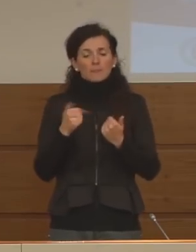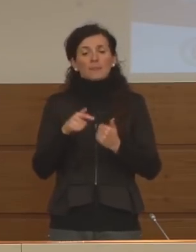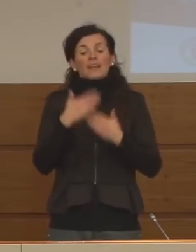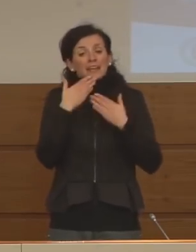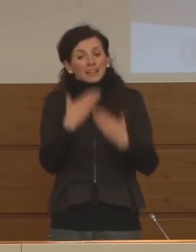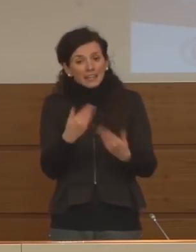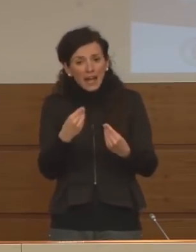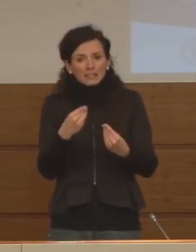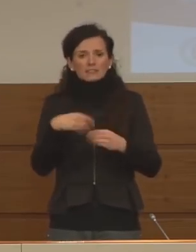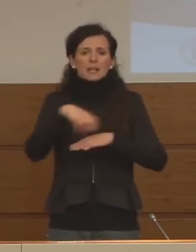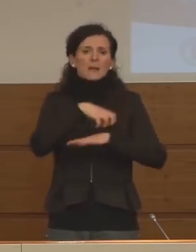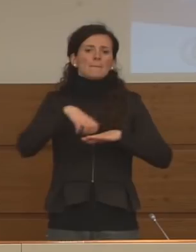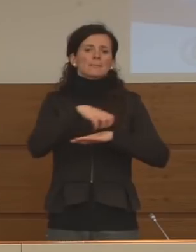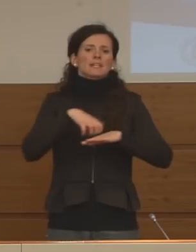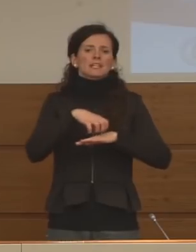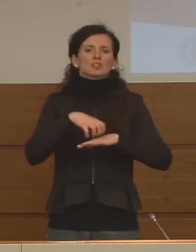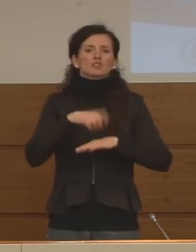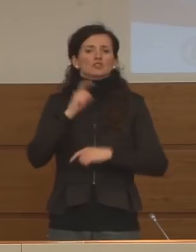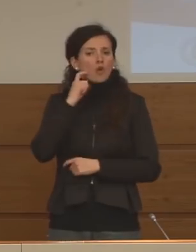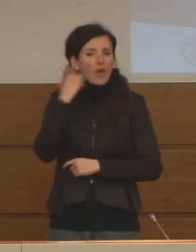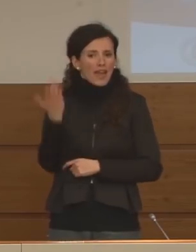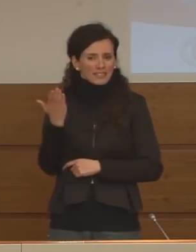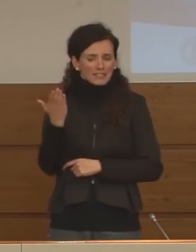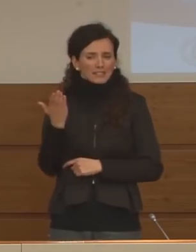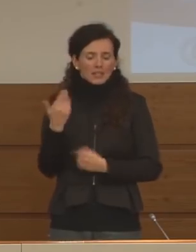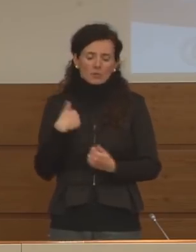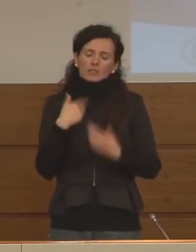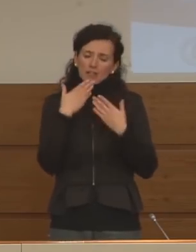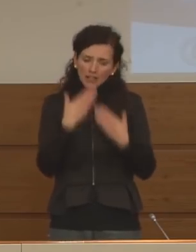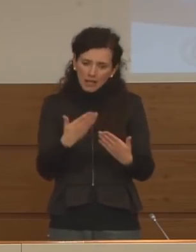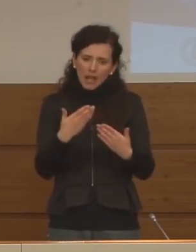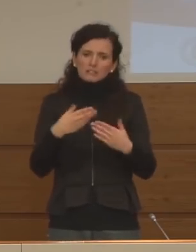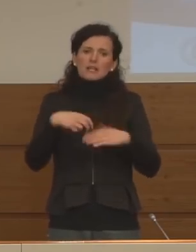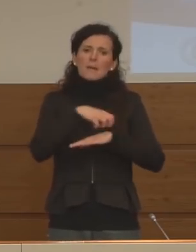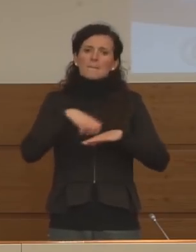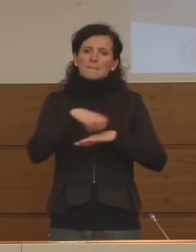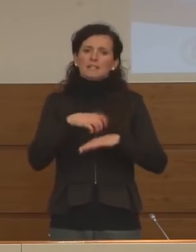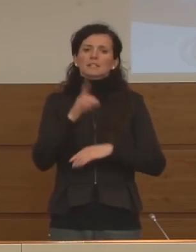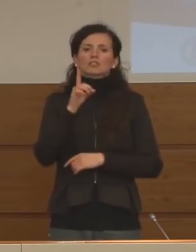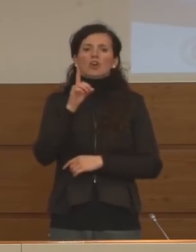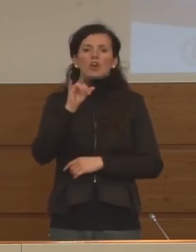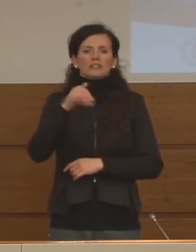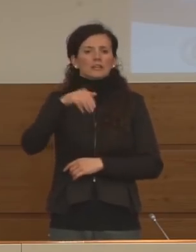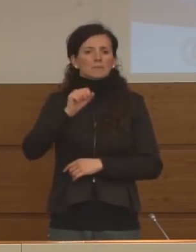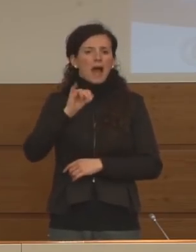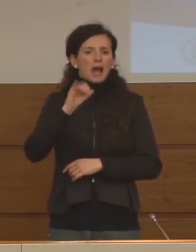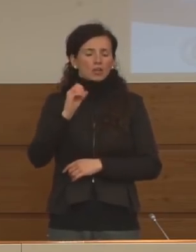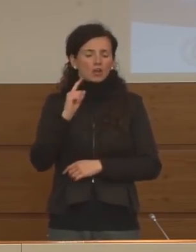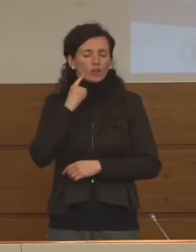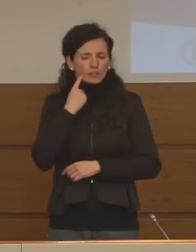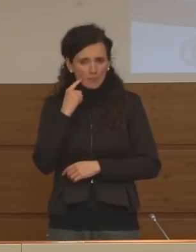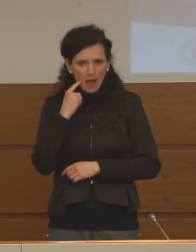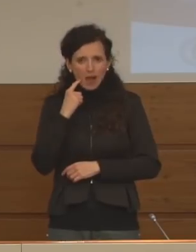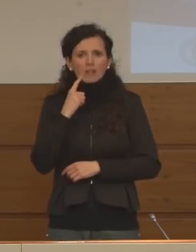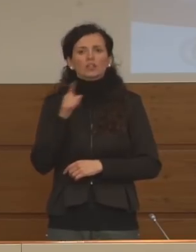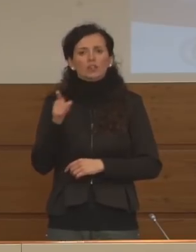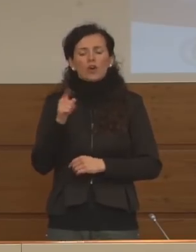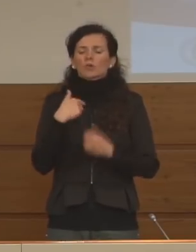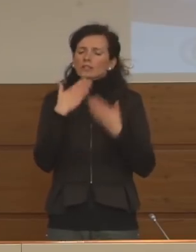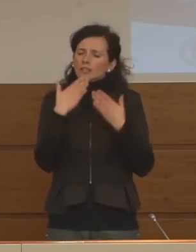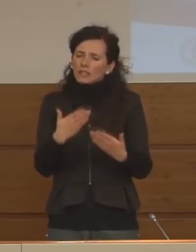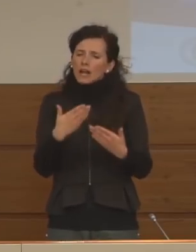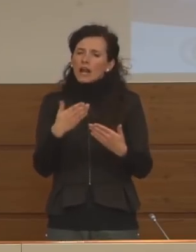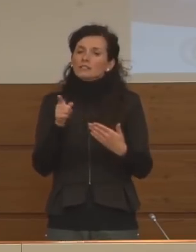del ministro degli esteri voglio ringraziare ancora il ministro di maio e la straordinaria unità di crisi